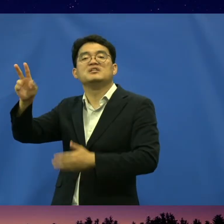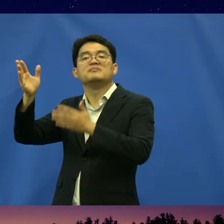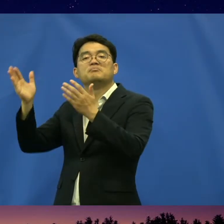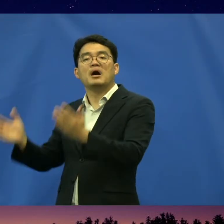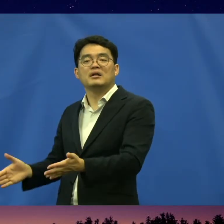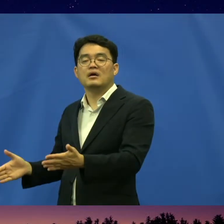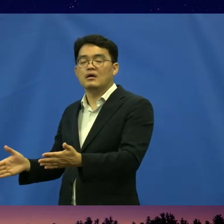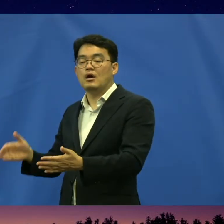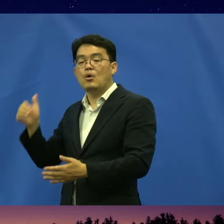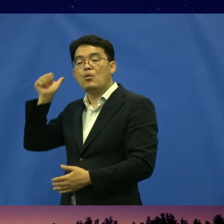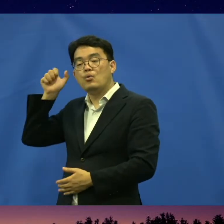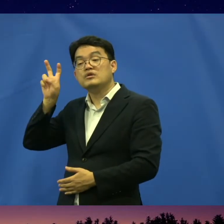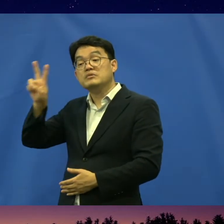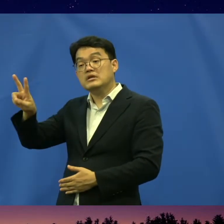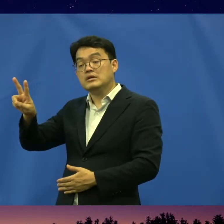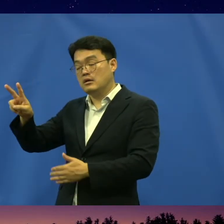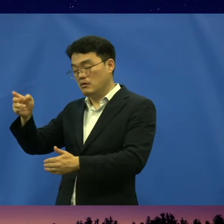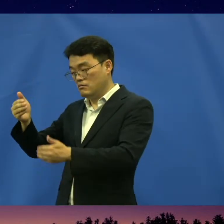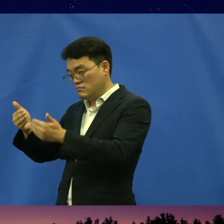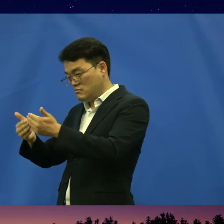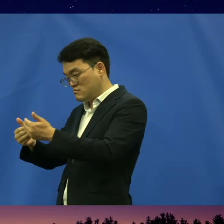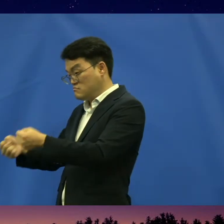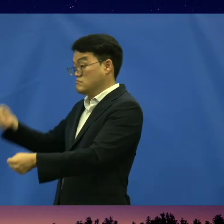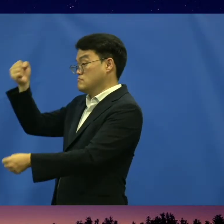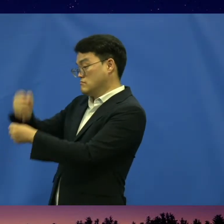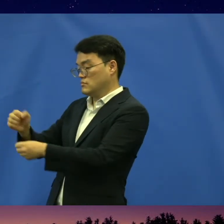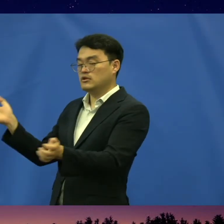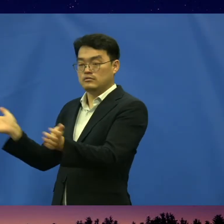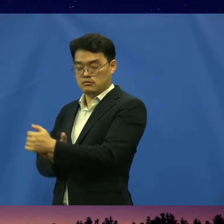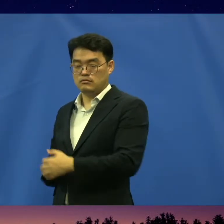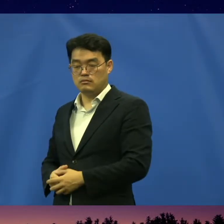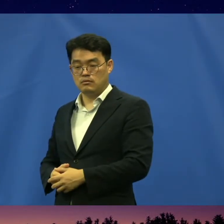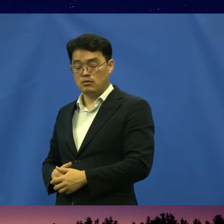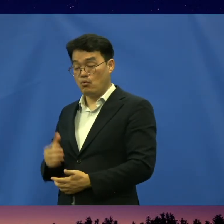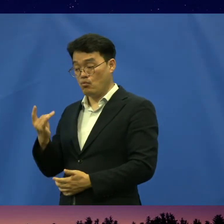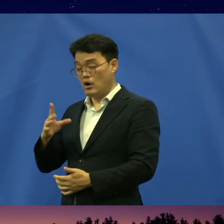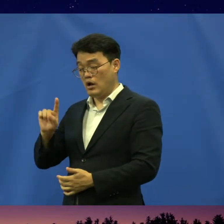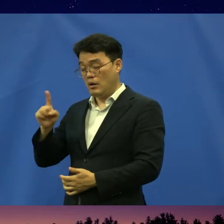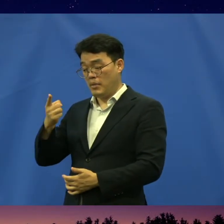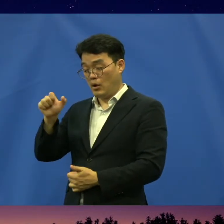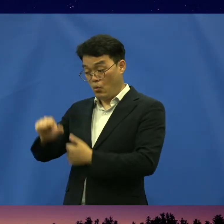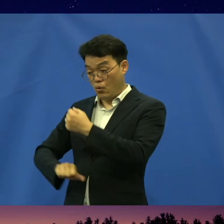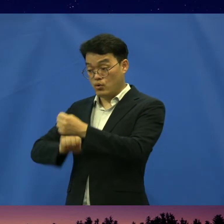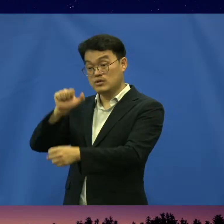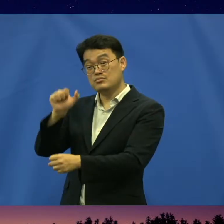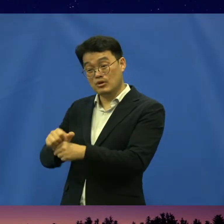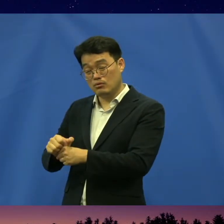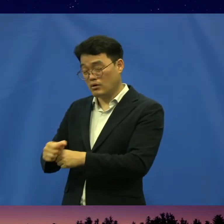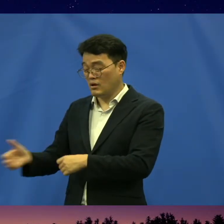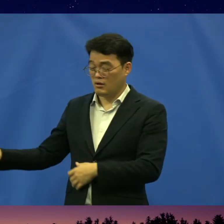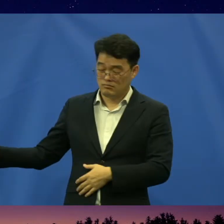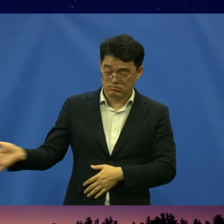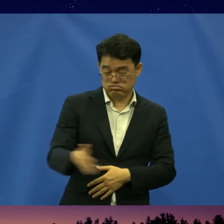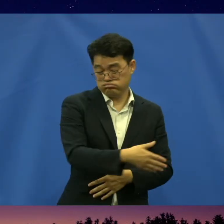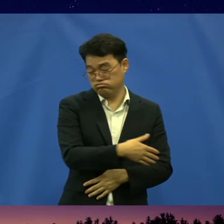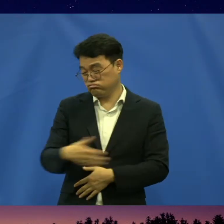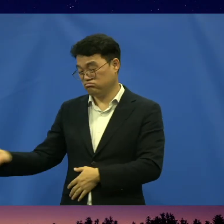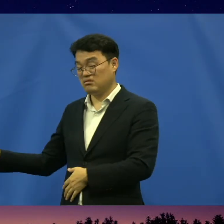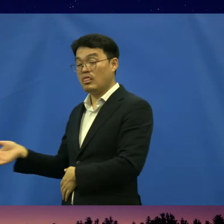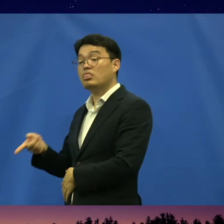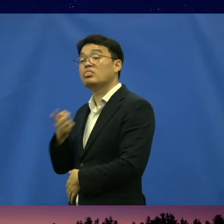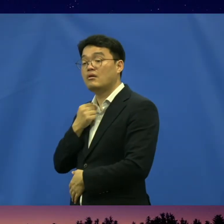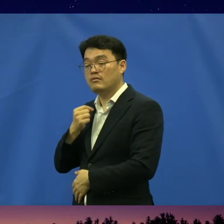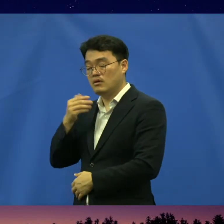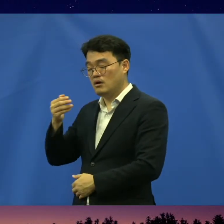역사적인 순간이 오고 120년, 50년 동안 황폐하게 방치해있던 성벽이 불과 52일 만에 와요.